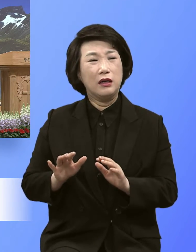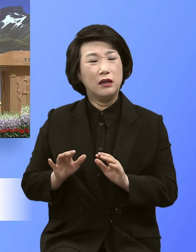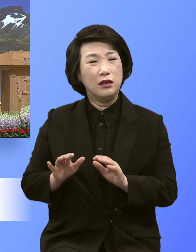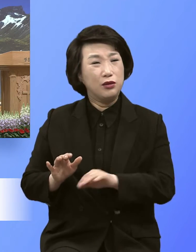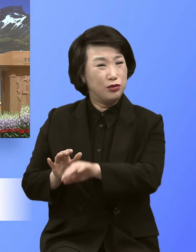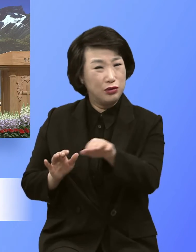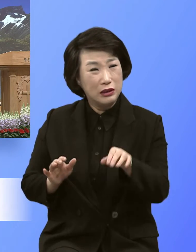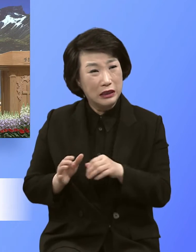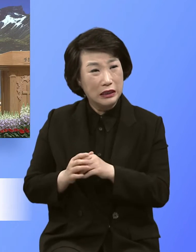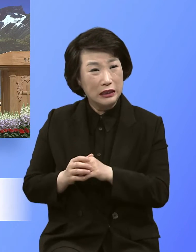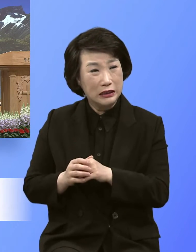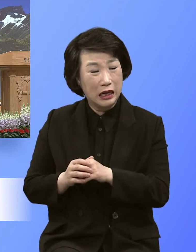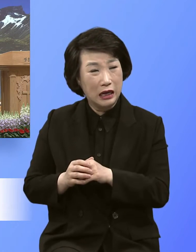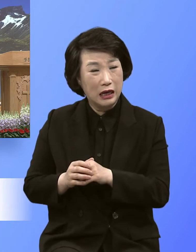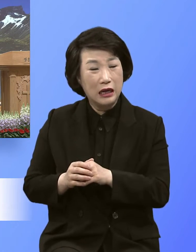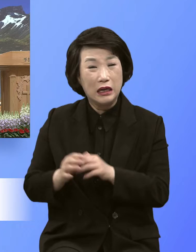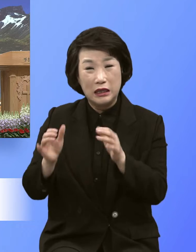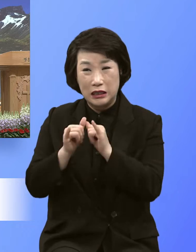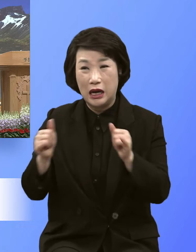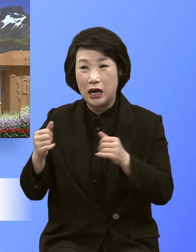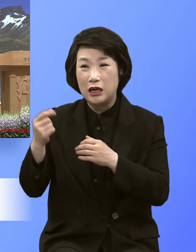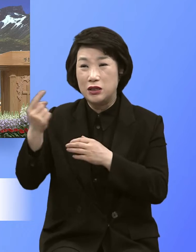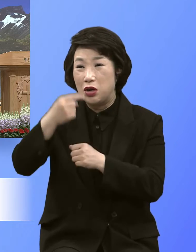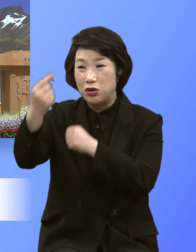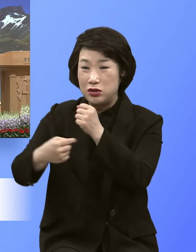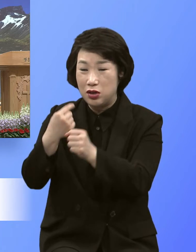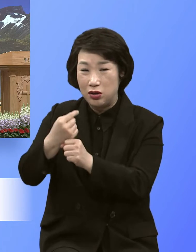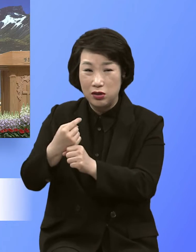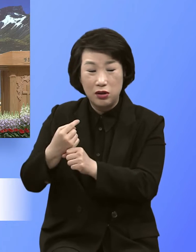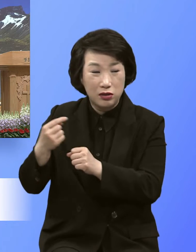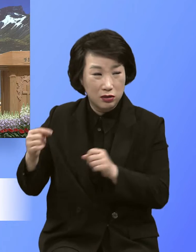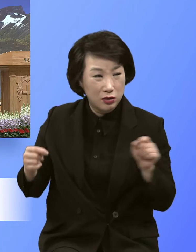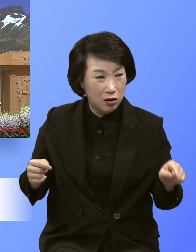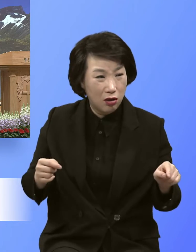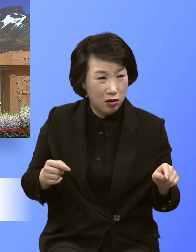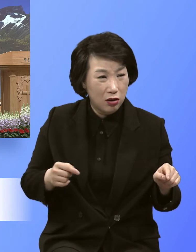그냥 천년 보내기보다